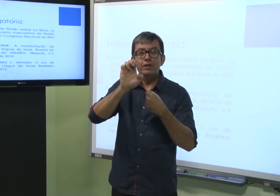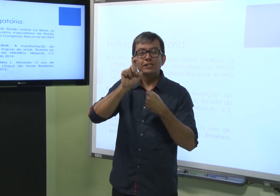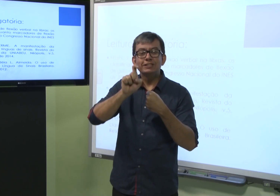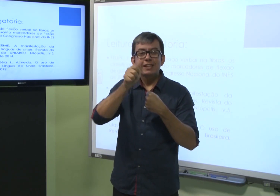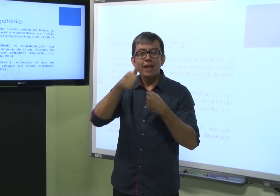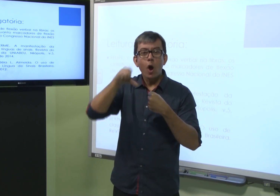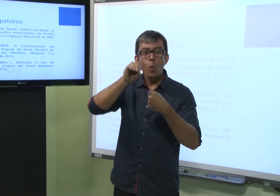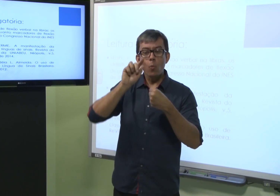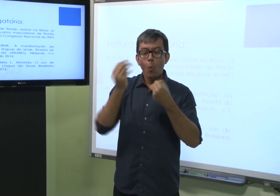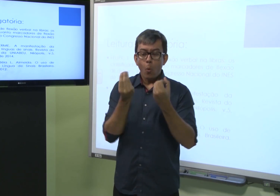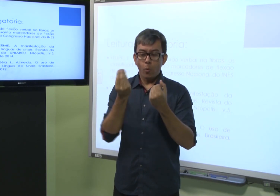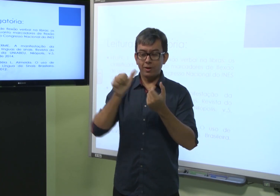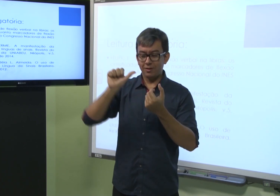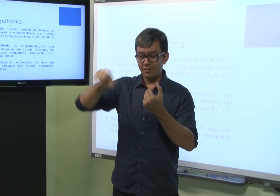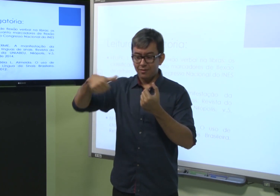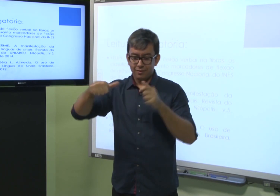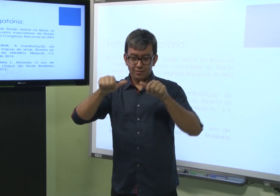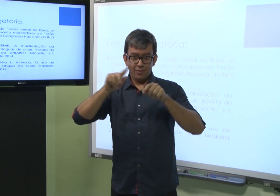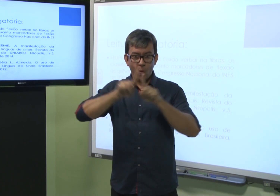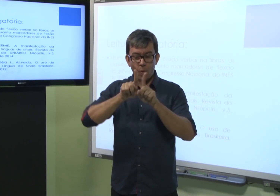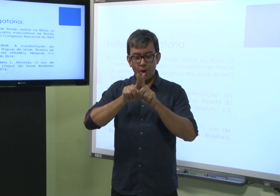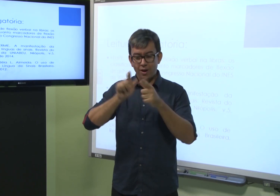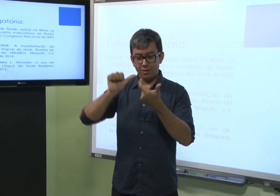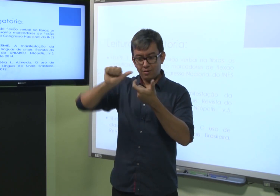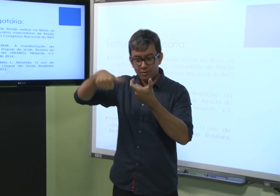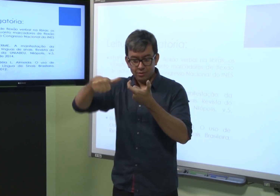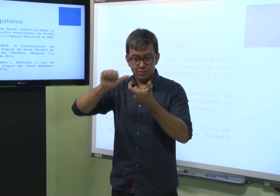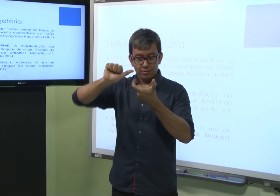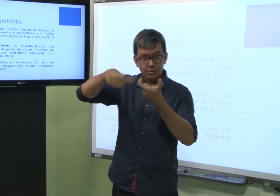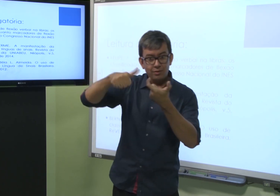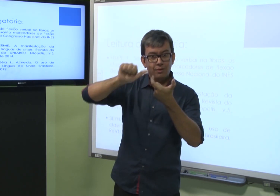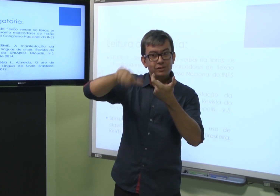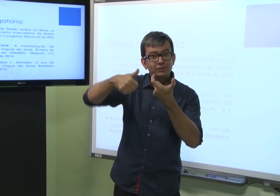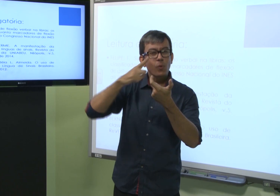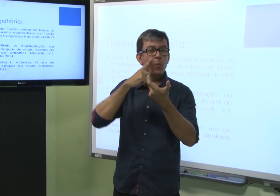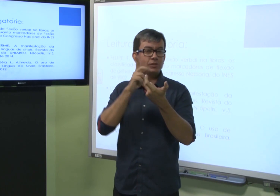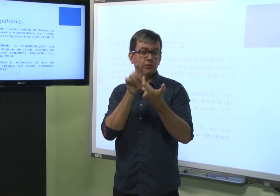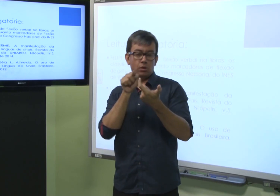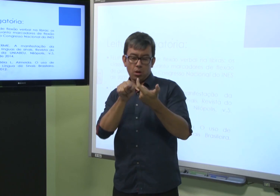verbal. Como que ocorre a flexão verbal na língua